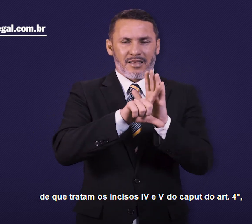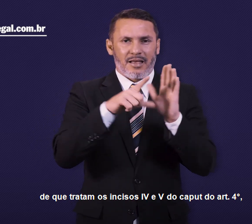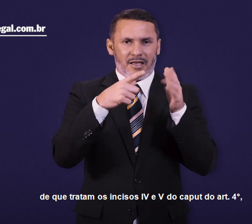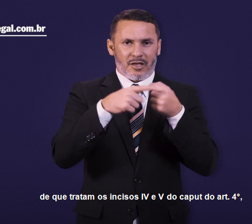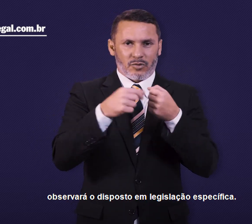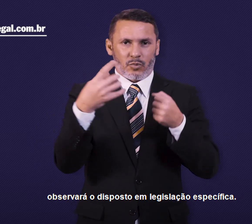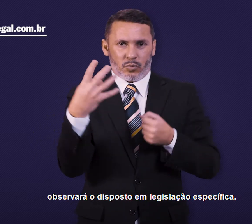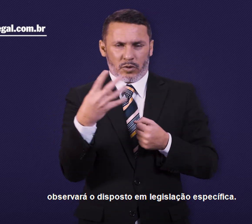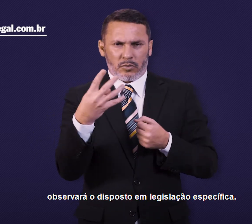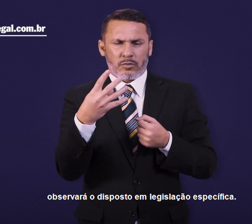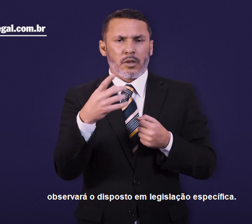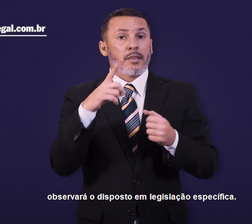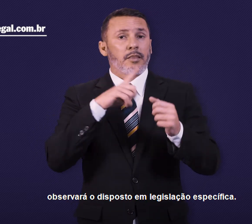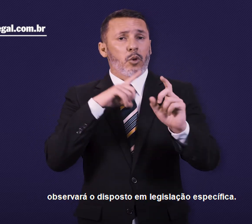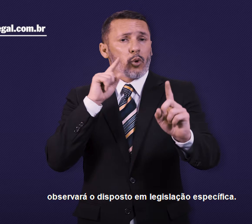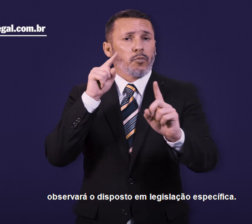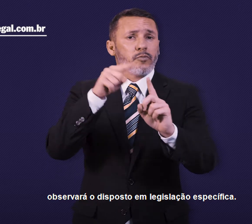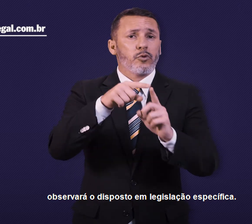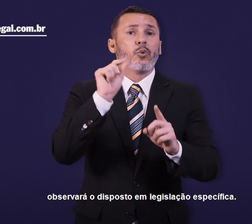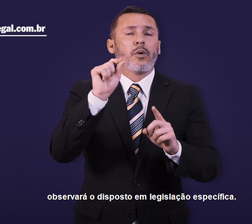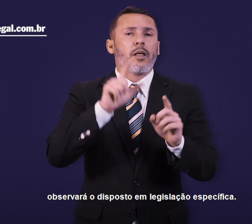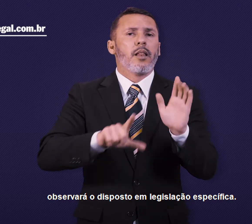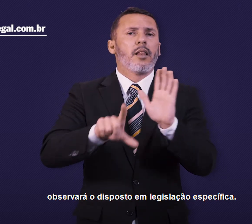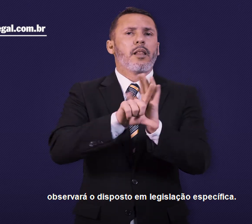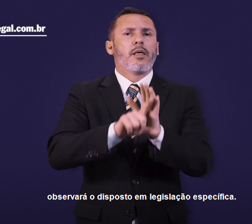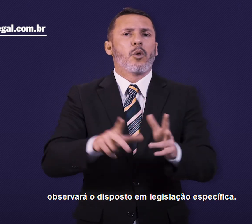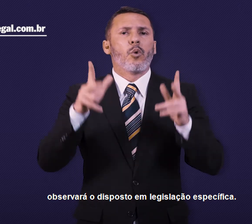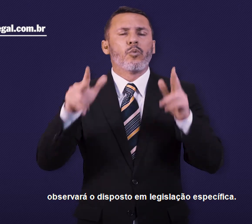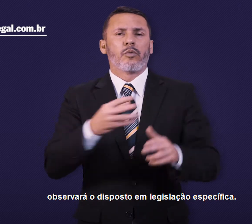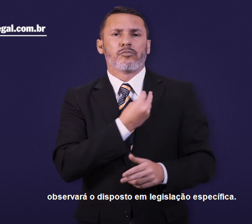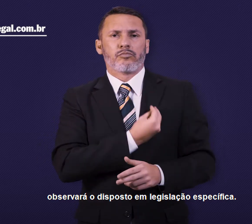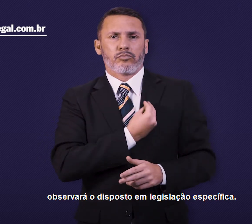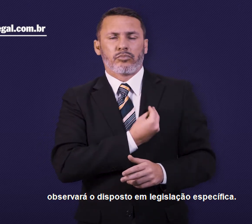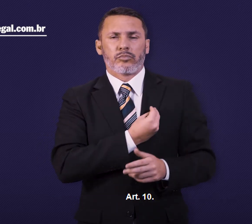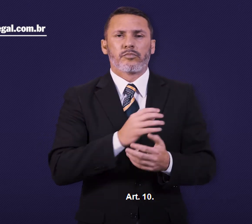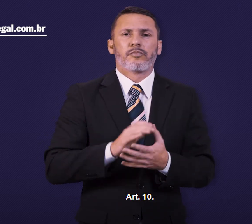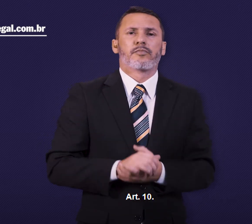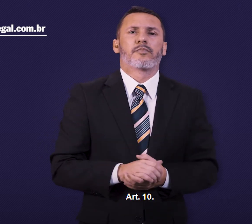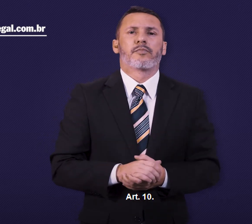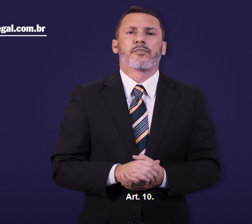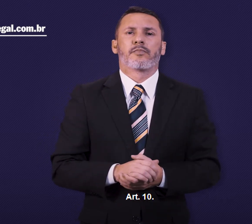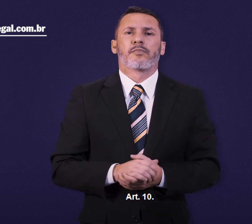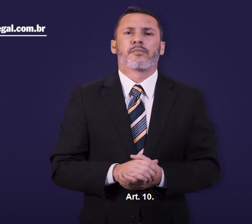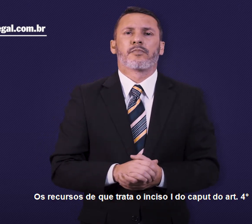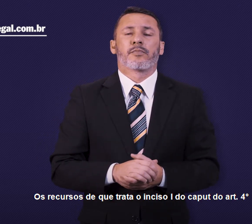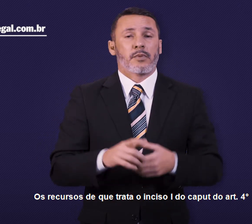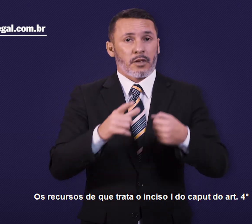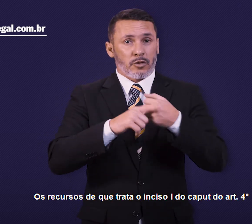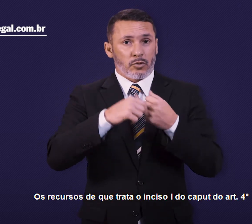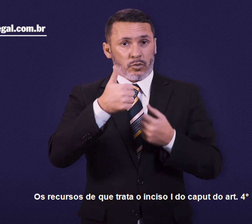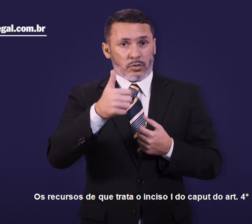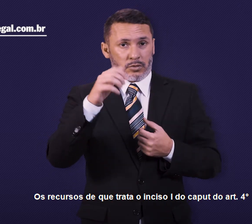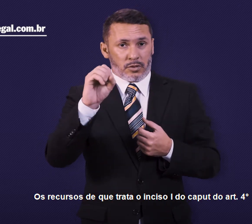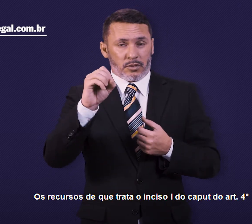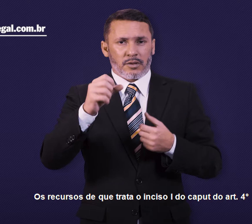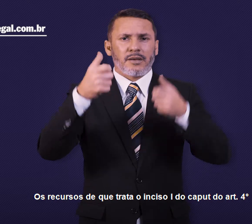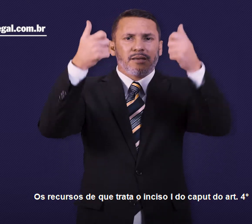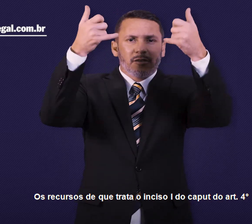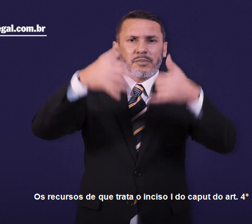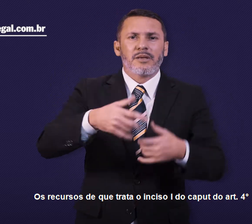4º, observará o disposto em legislação específica. Artigo 10. Os recursos de que trata o